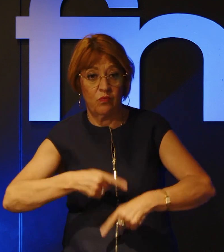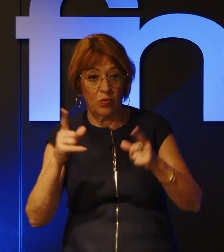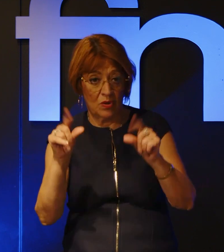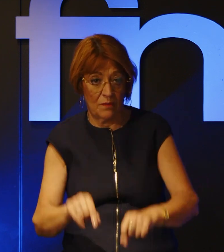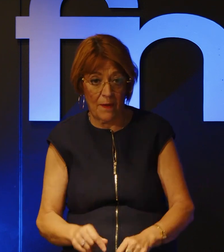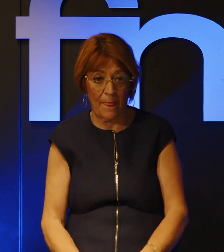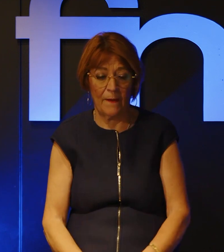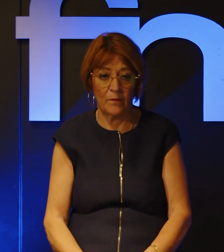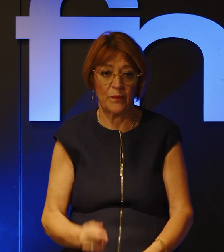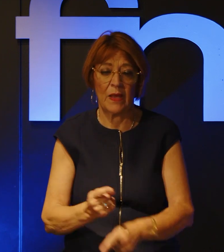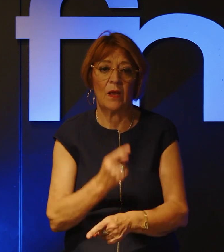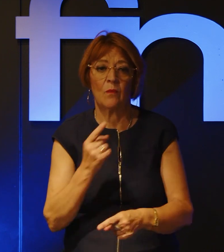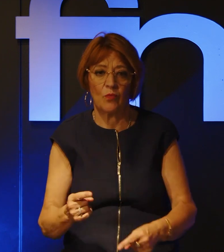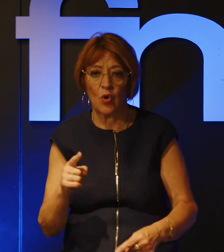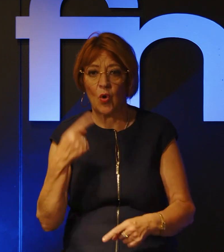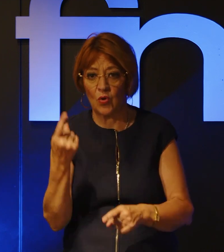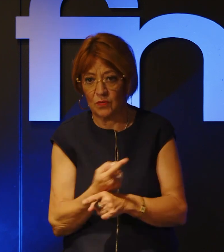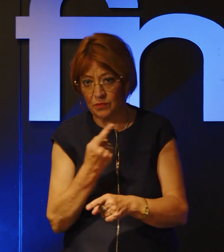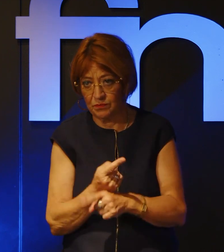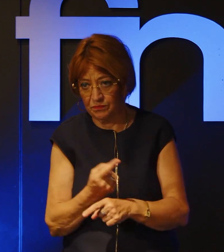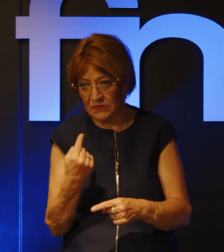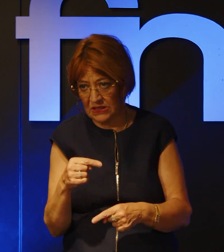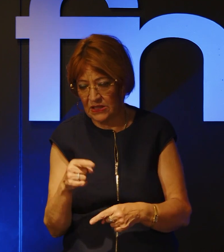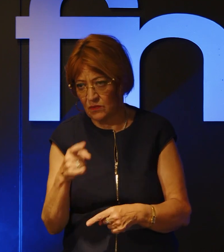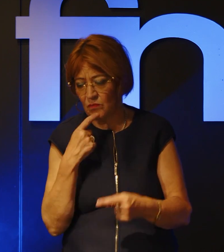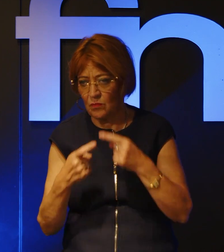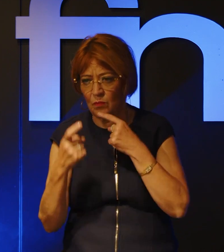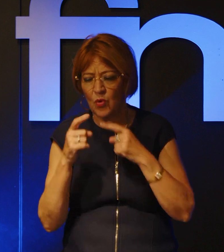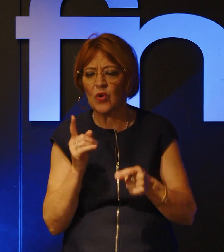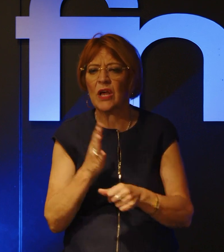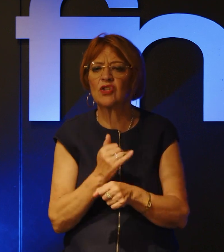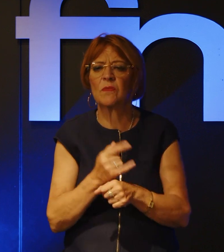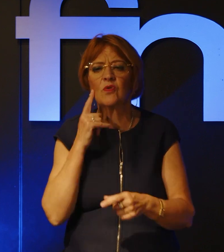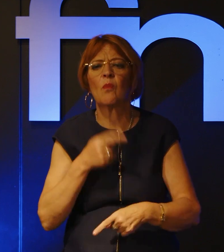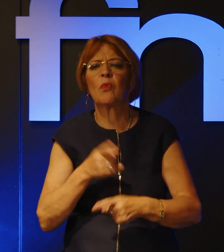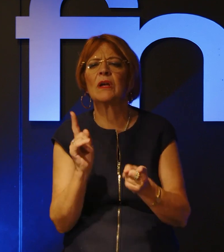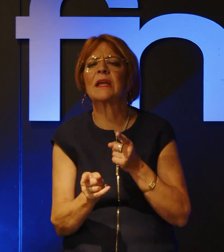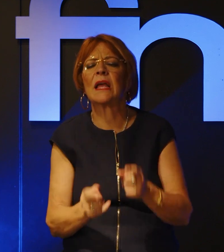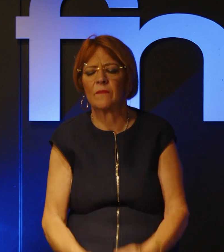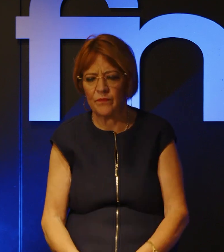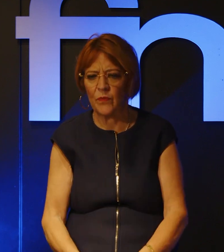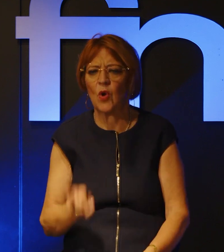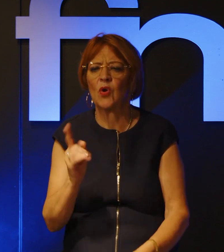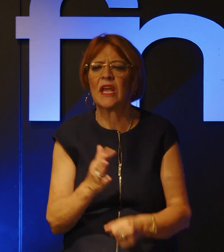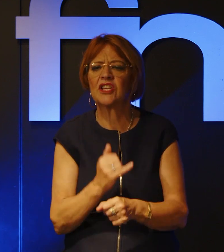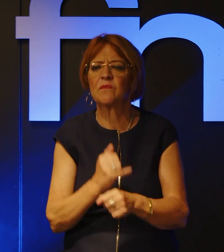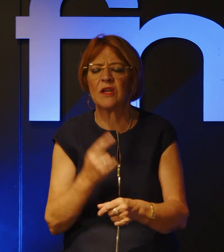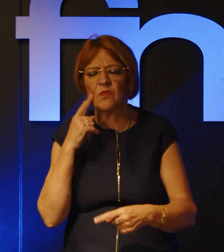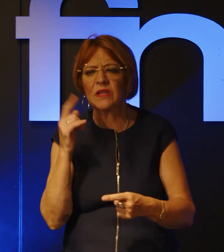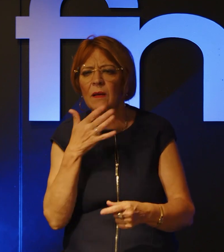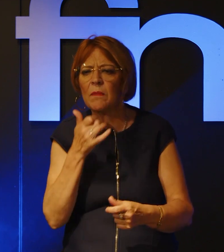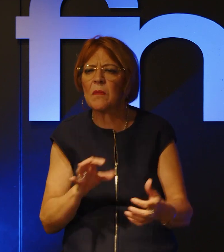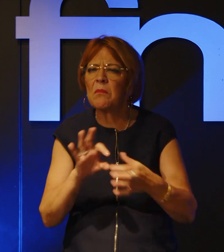público porque e outra questão que se coloca aqui que Vocês perguntam mas o que é que é o espaço público e o que é que o espaço público tem a ver com